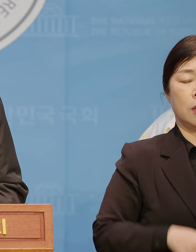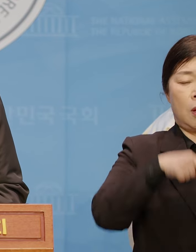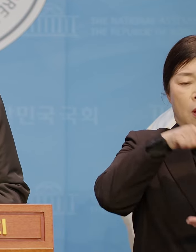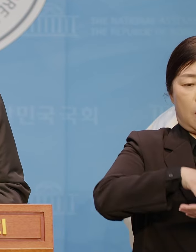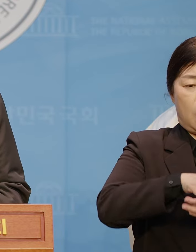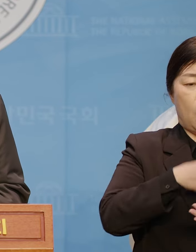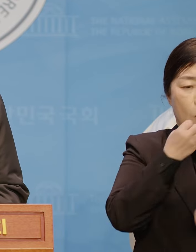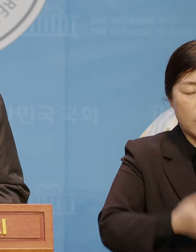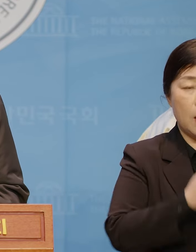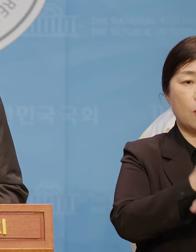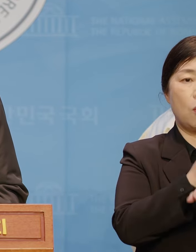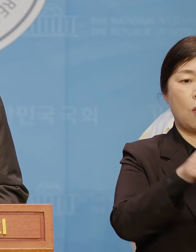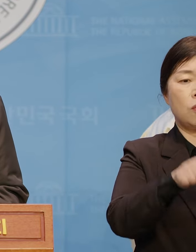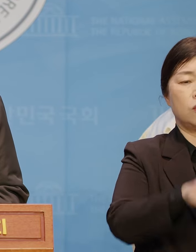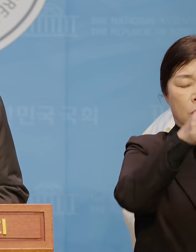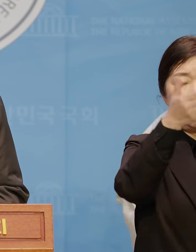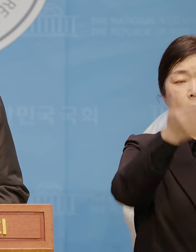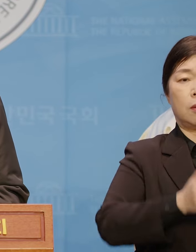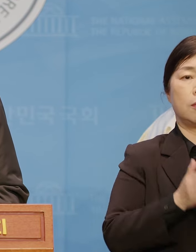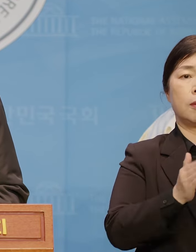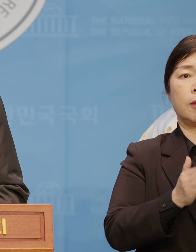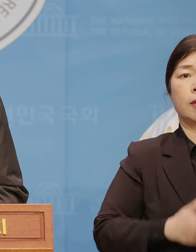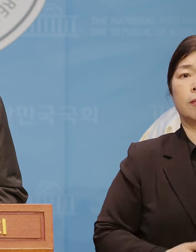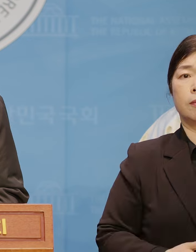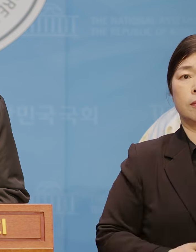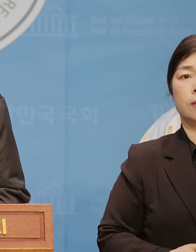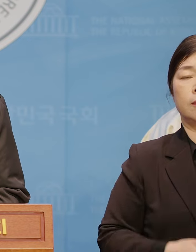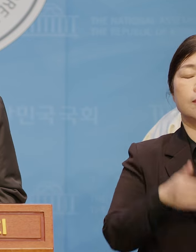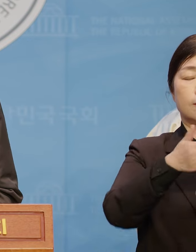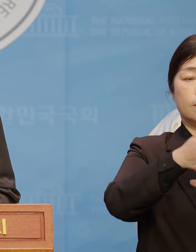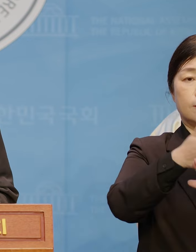회개하고 구원 받으시기 바랍니다